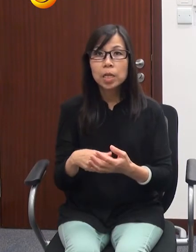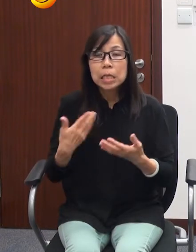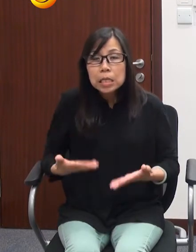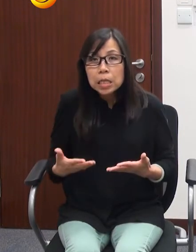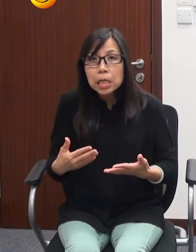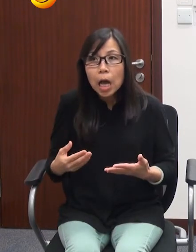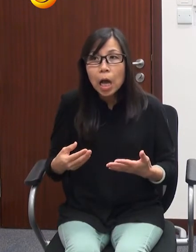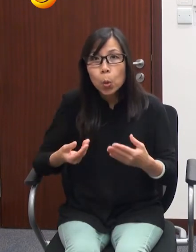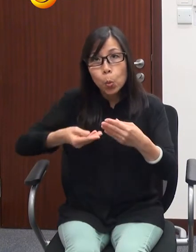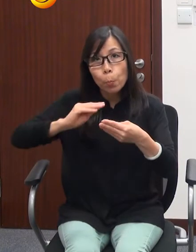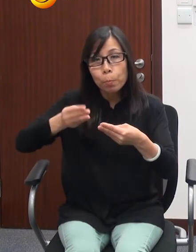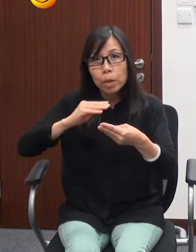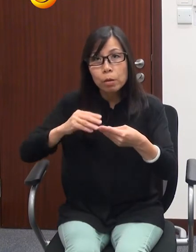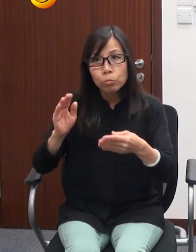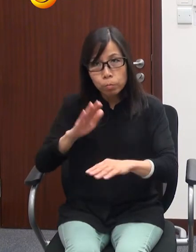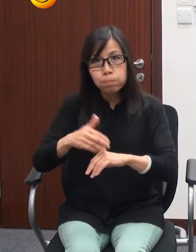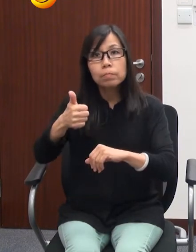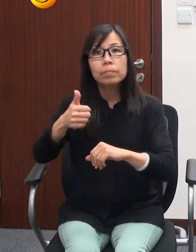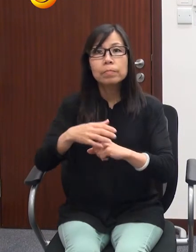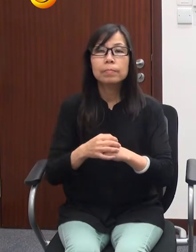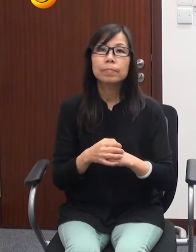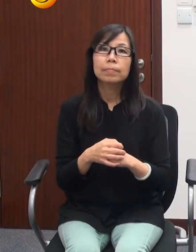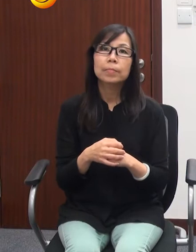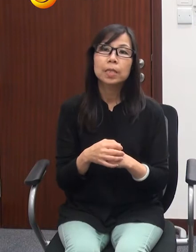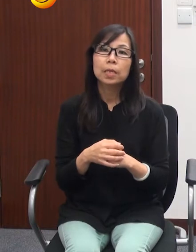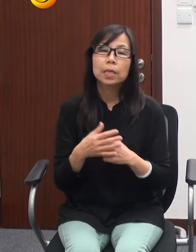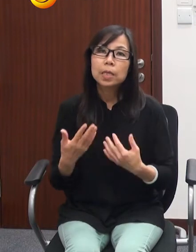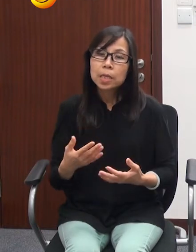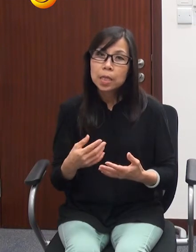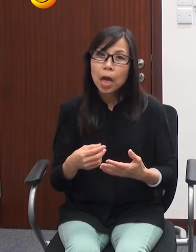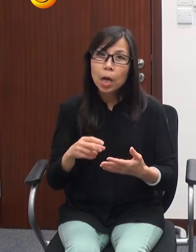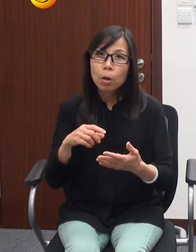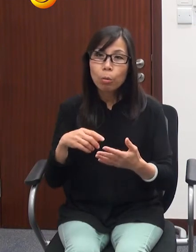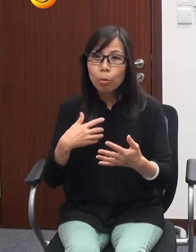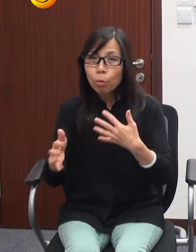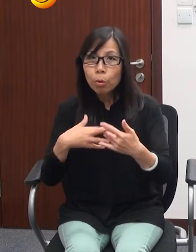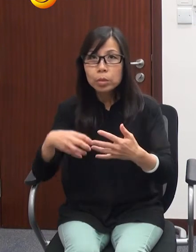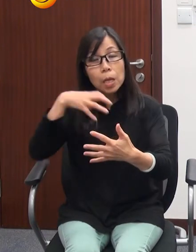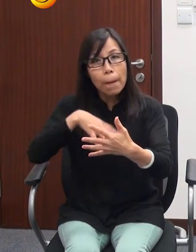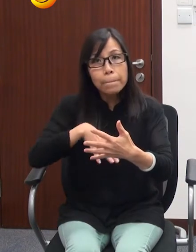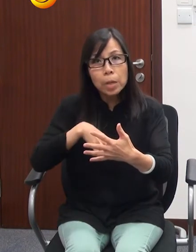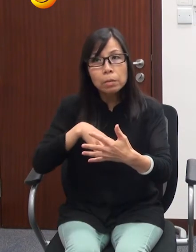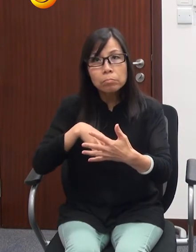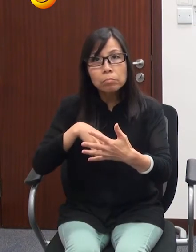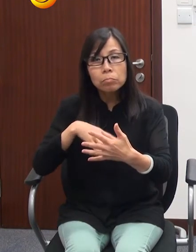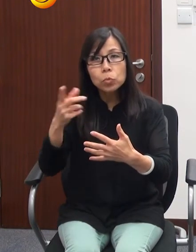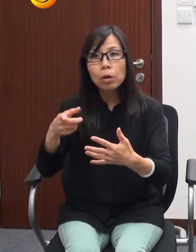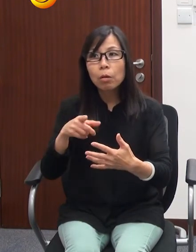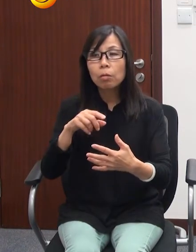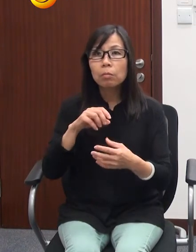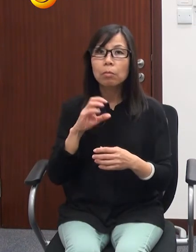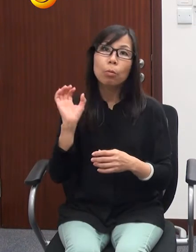即係咁睇翻呢個問題。咁當然而家佢審緊，我哋就唔講。其實案情都好簡單，大家睇到即係講嚟講去就講黃楚標嗰單嘢